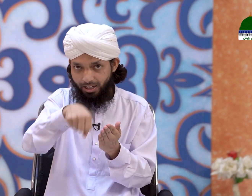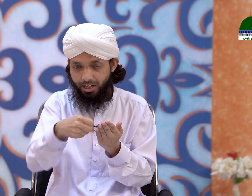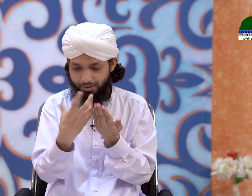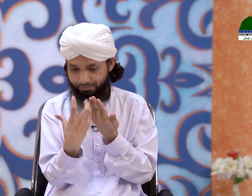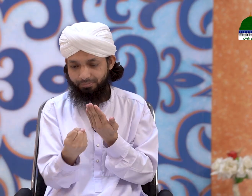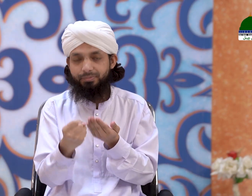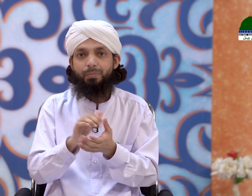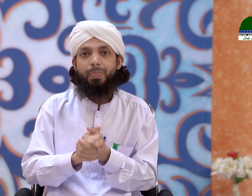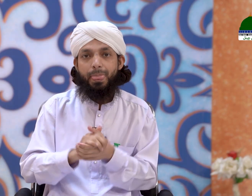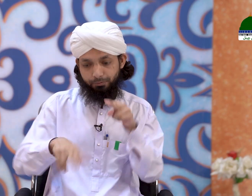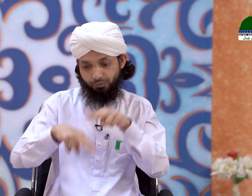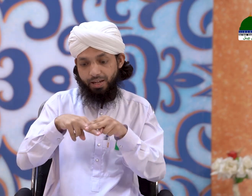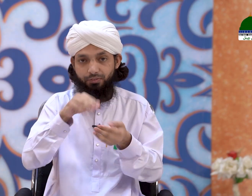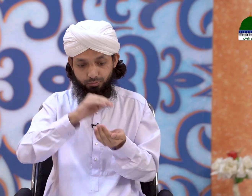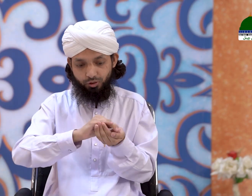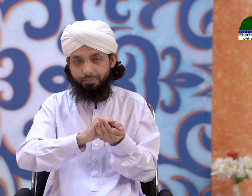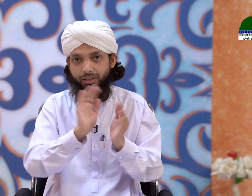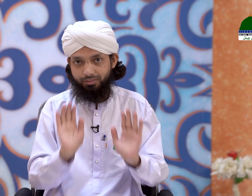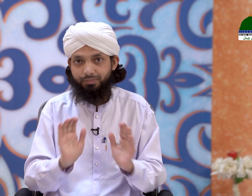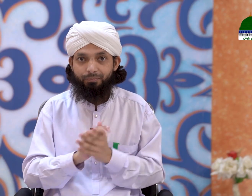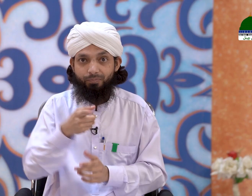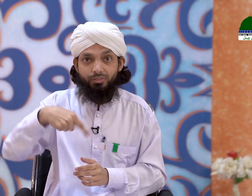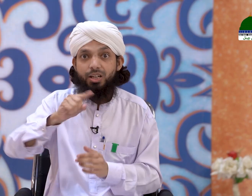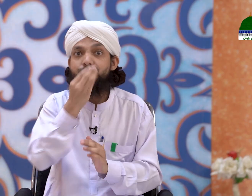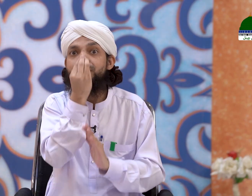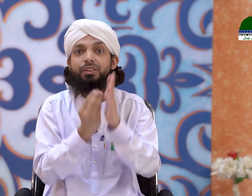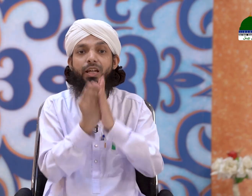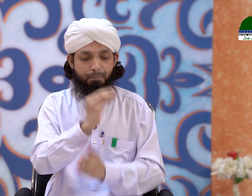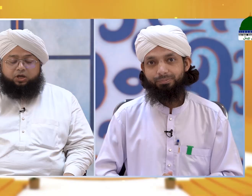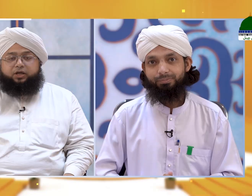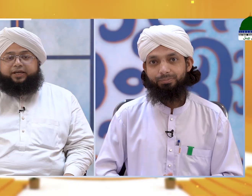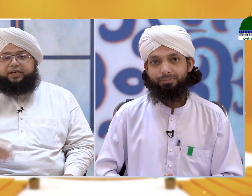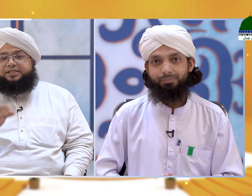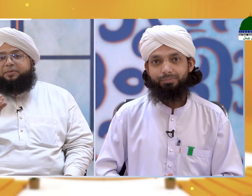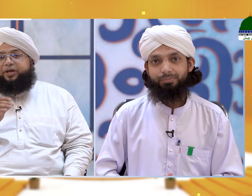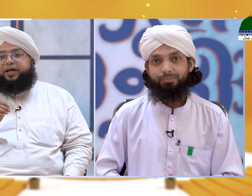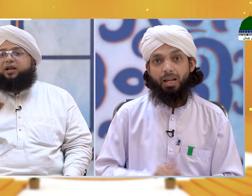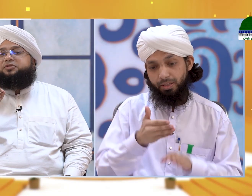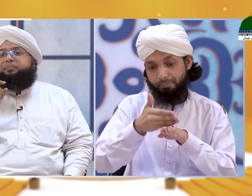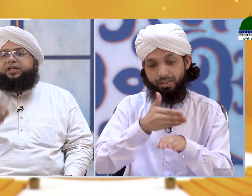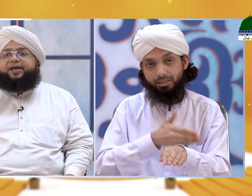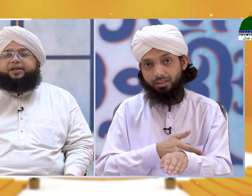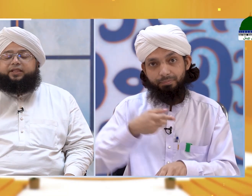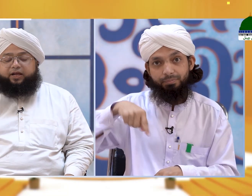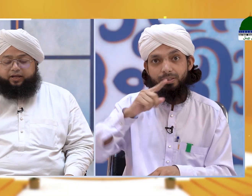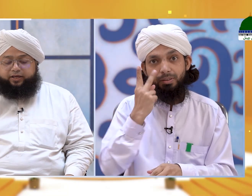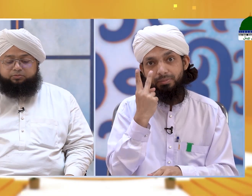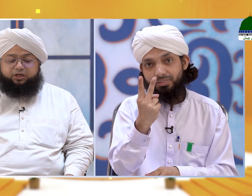یہاں حاضرین ہیں یہ بھی نوٹ کر لیجئے کہ جنتی اعمال کون کون سے ہیں۔ لیکن اس سے پہلے اگر ہم سب مل کے ایک نیت کر لیں کہ ہم